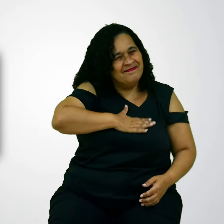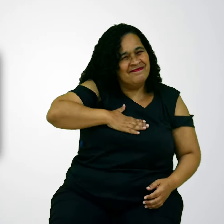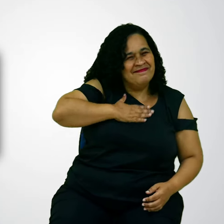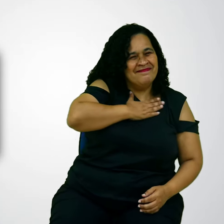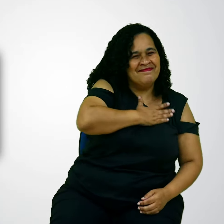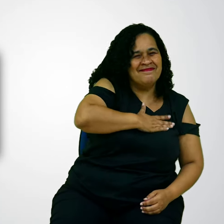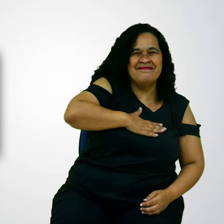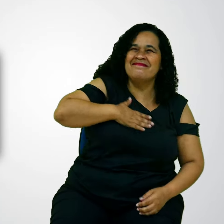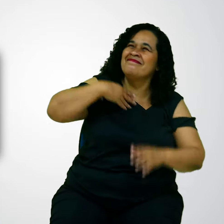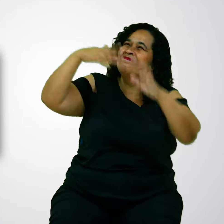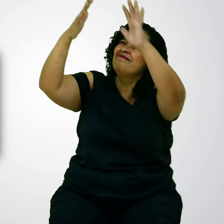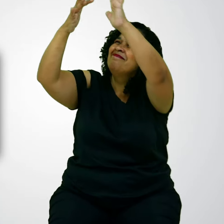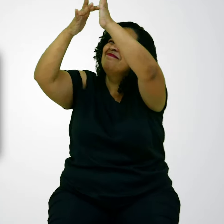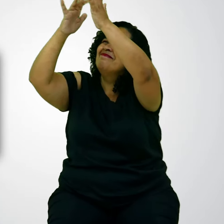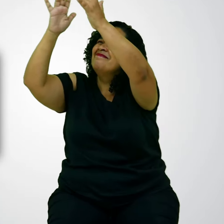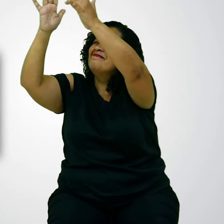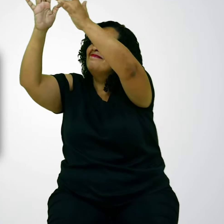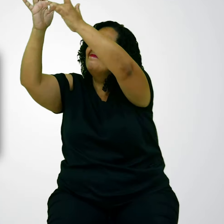em